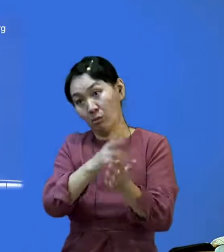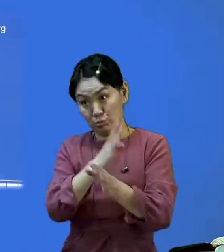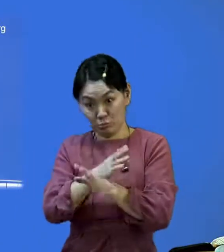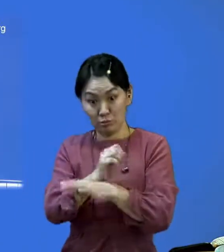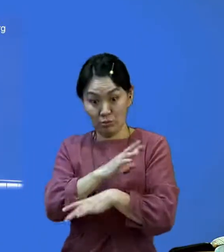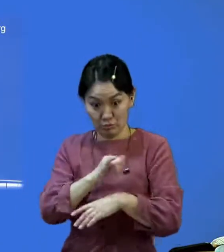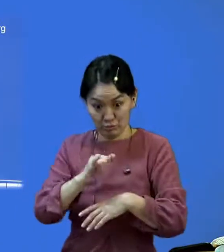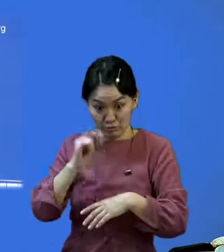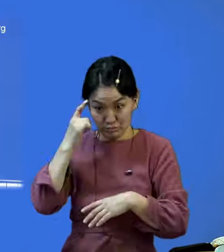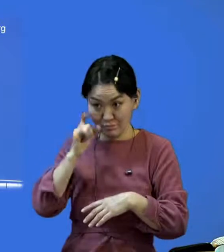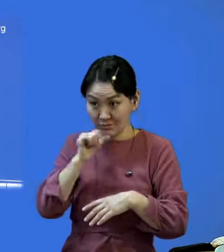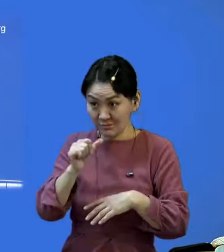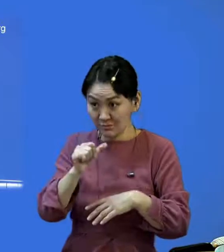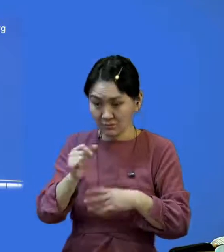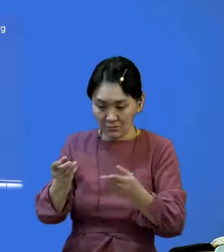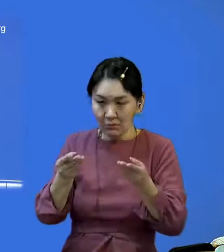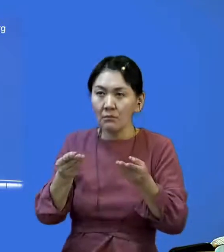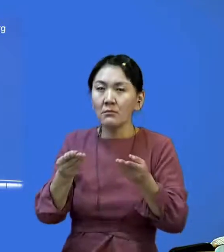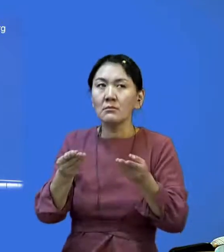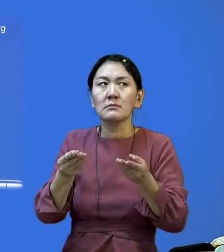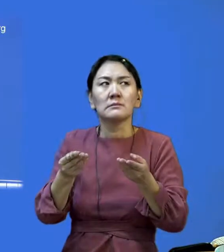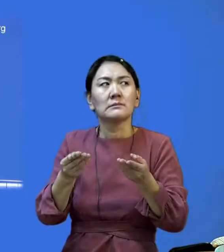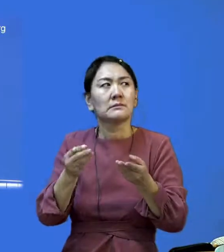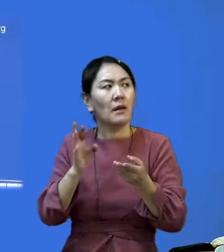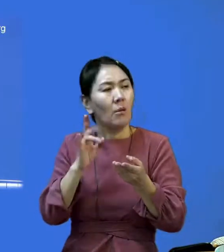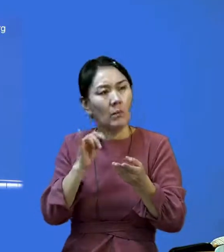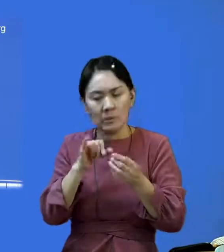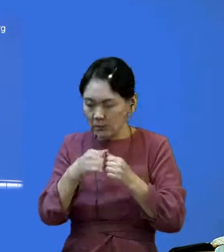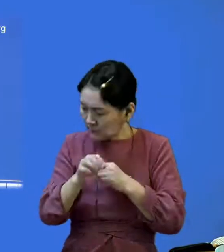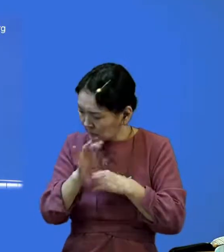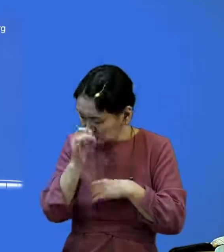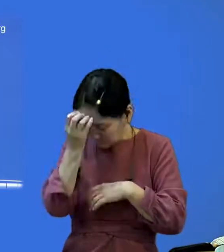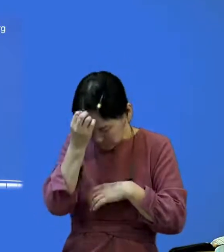Юунд хэрэглэх вэ гэл одоо санаа зовох юм болон болчихын тийм биз?